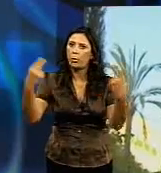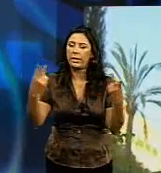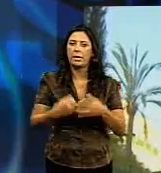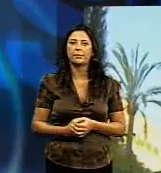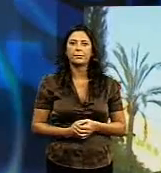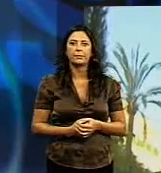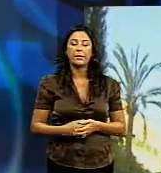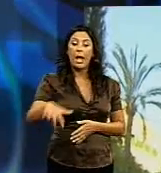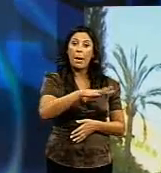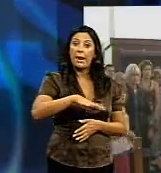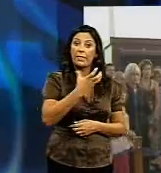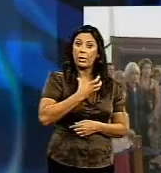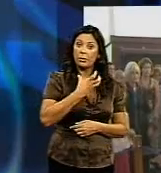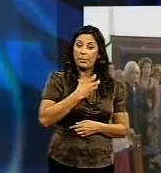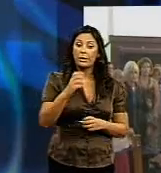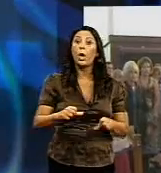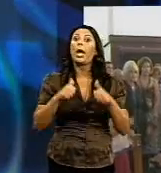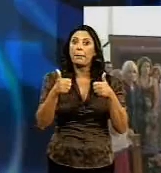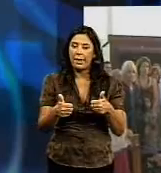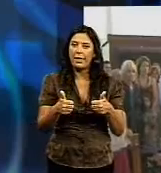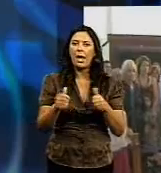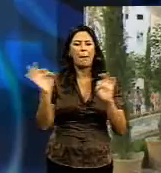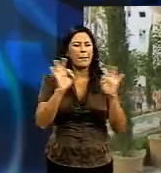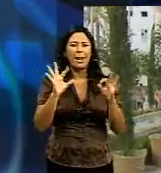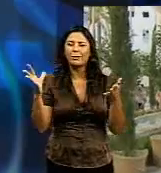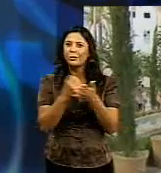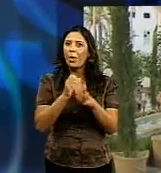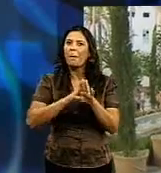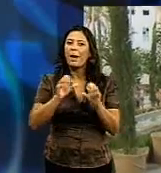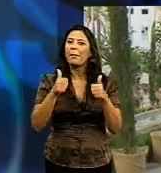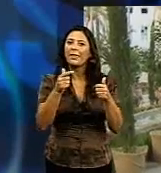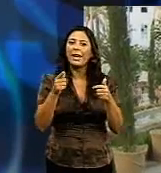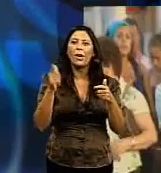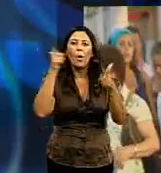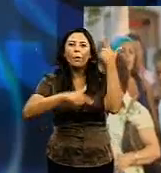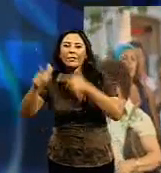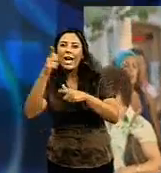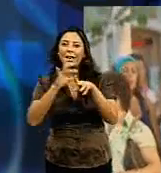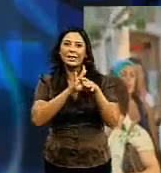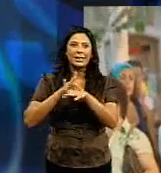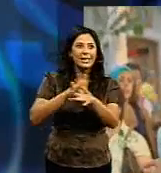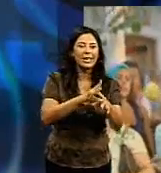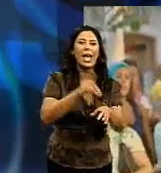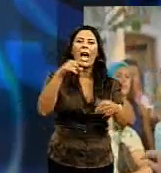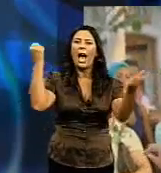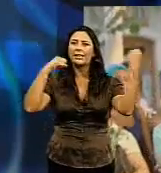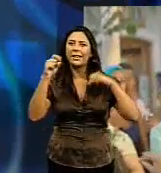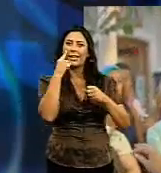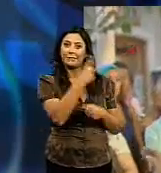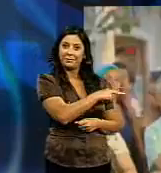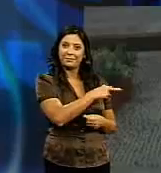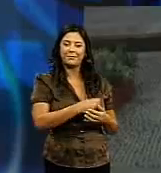Plaza de San Juan de Dios, todo estaba preparado para emprender un nuevo viaje guiado por cicerones y escenificado por actores y